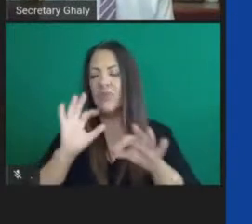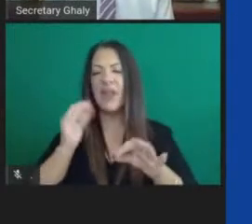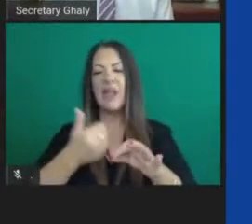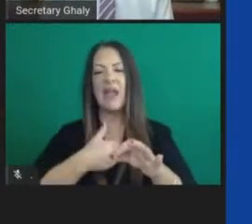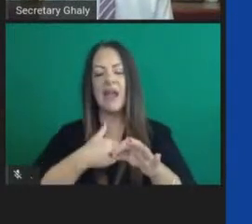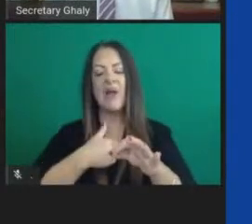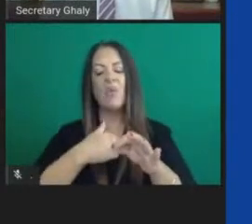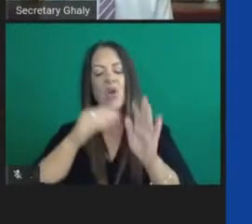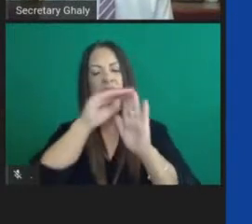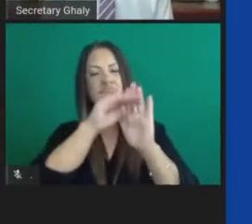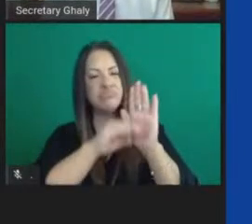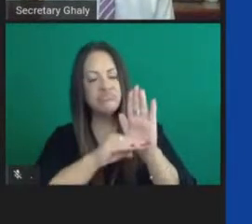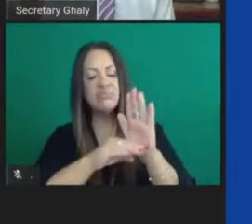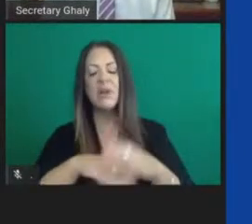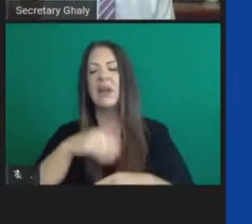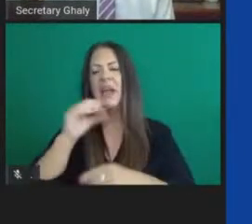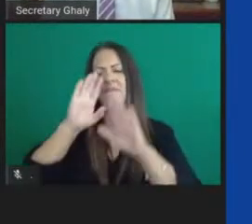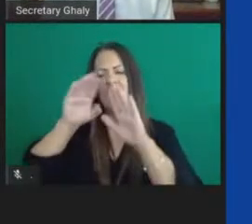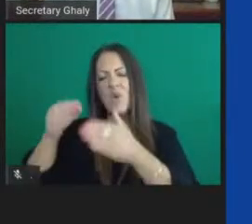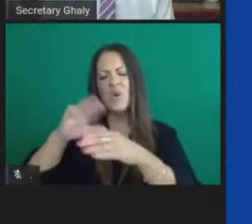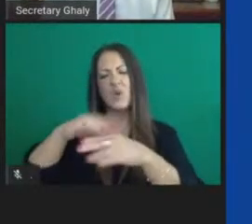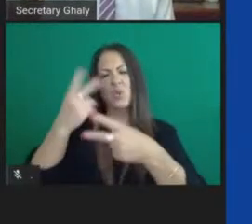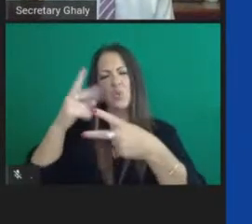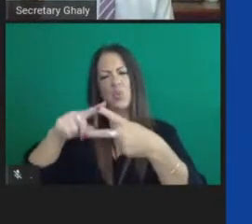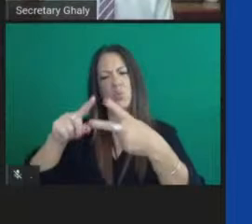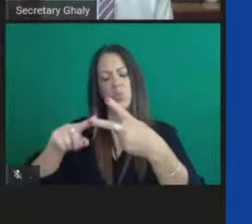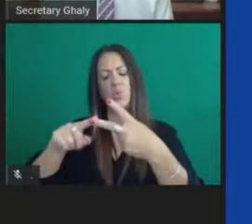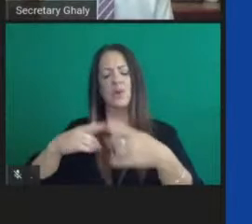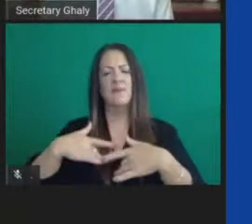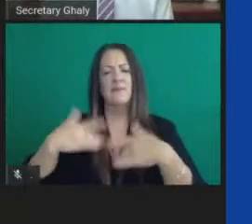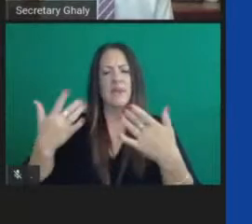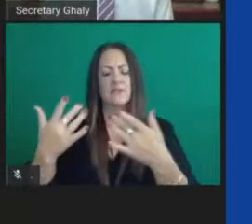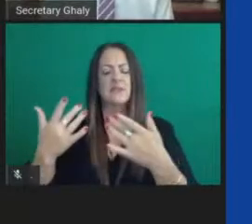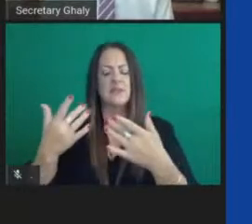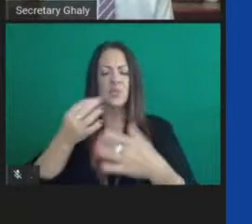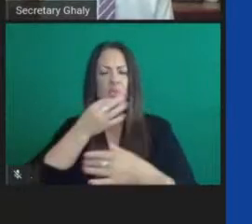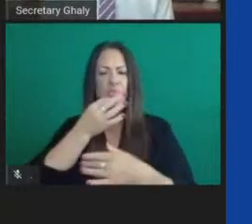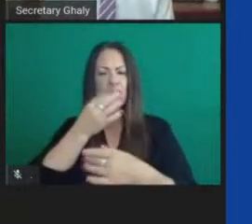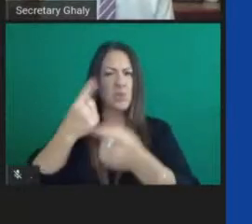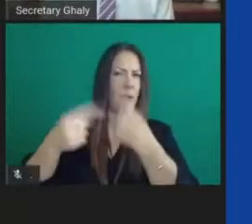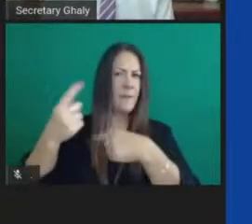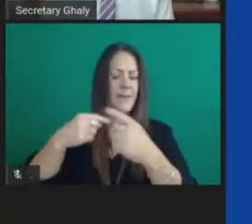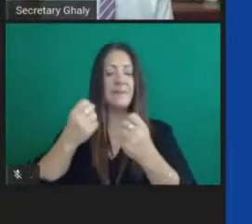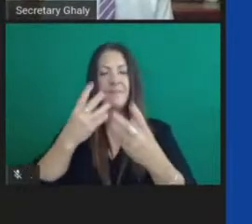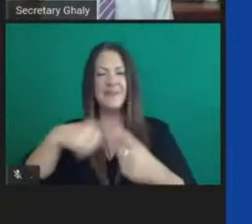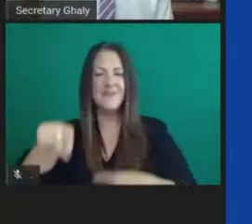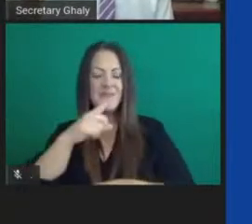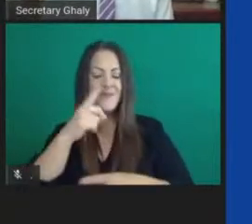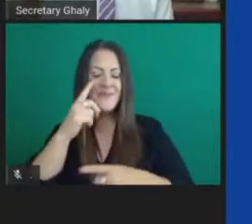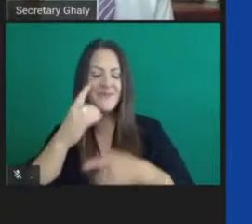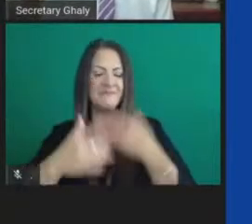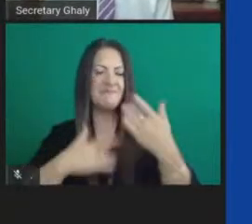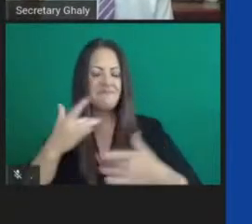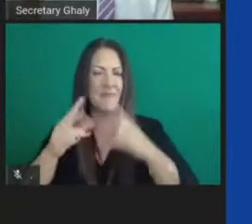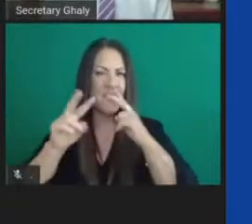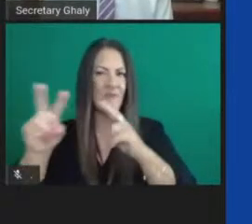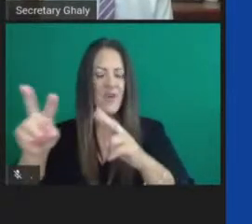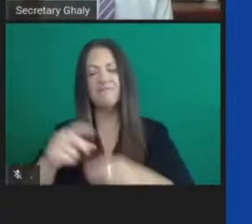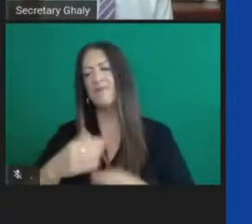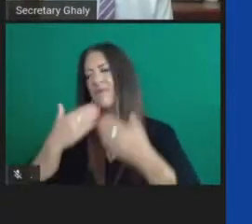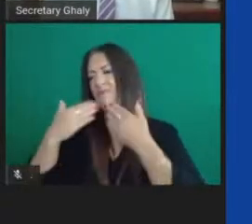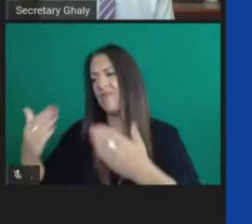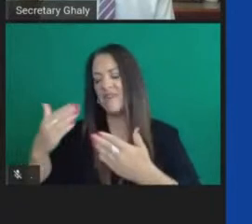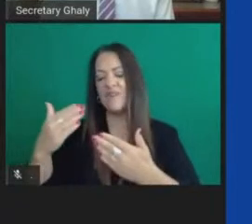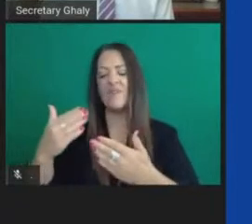focus on two important events coming up that I know many Californians look forward to each year. So really grateful to you,